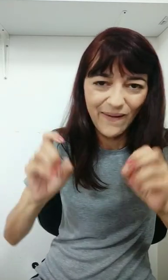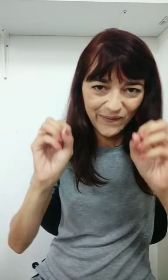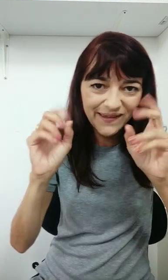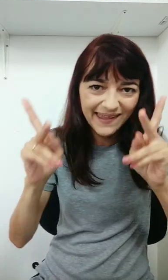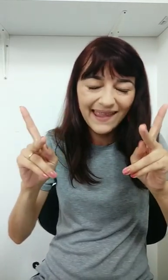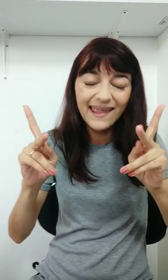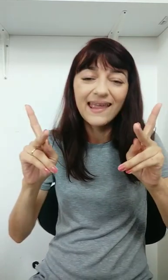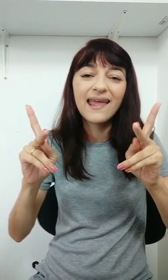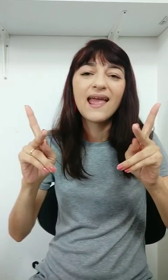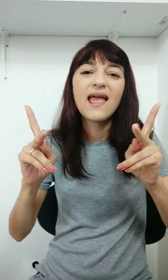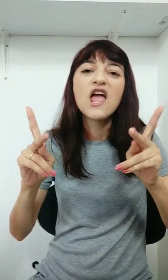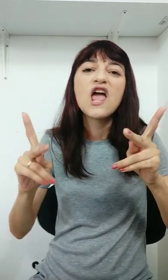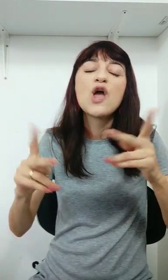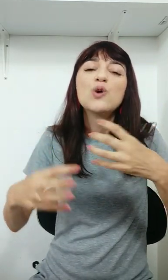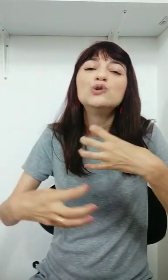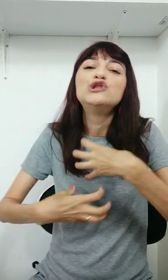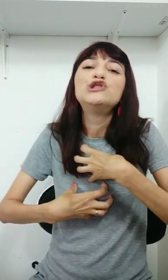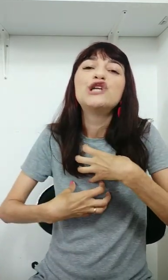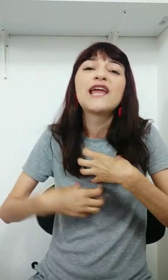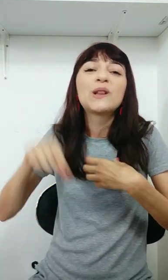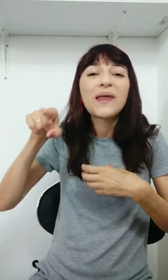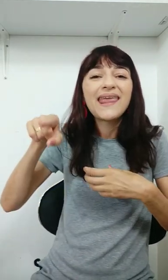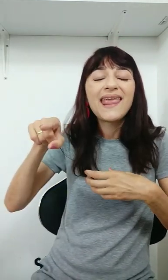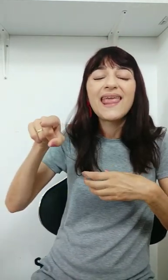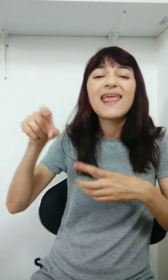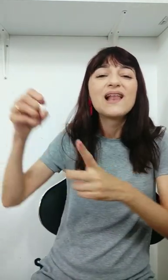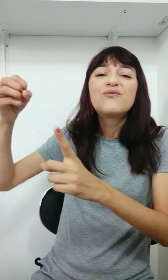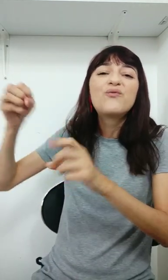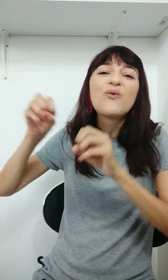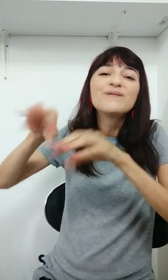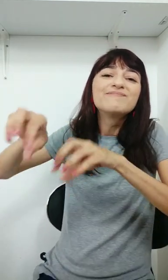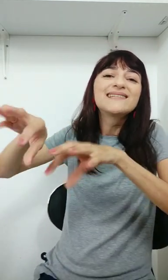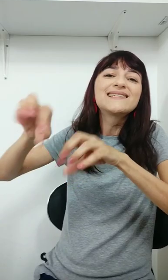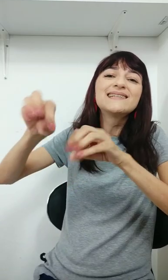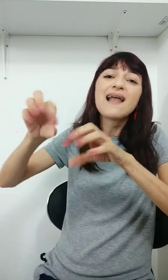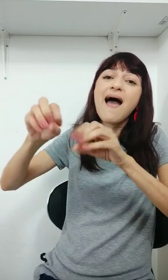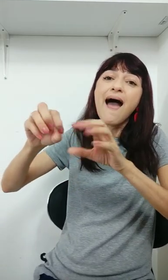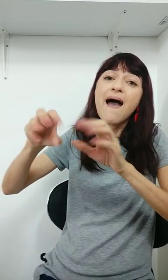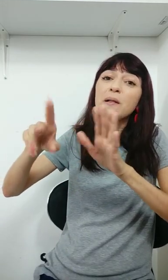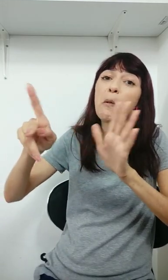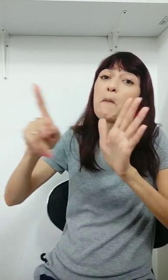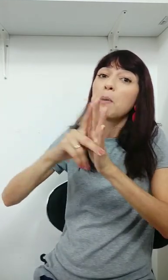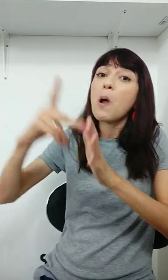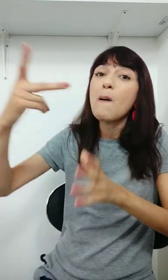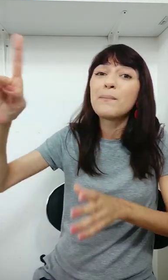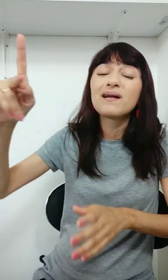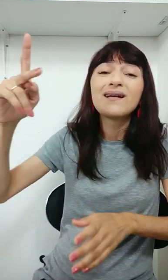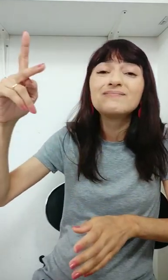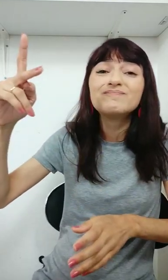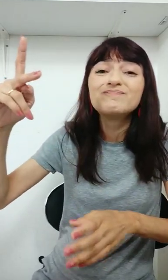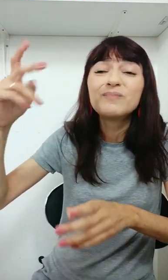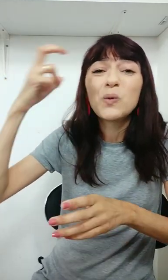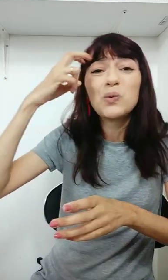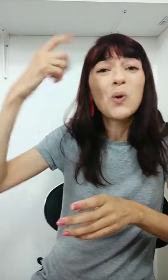tá? Nesse caso foi o jeito daquele surdo mesmo, né? O jeito que ele foi ensinado, tá bom? Às vezes